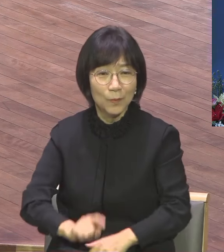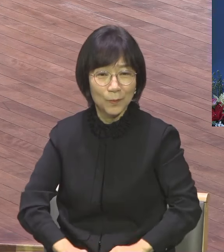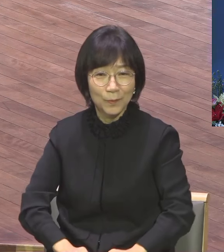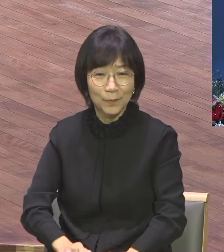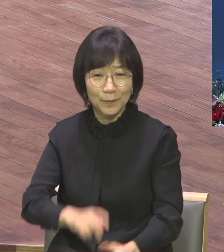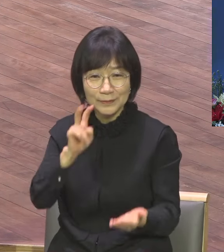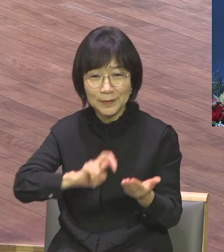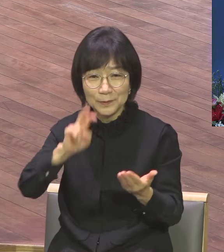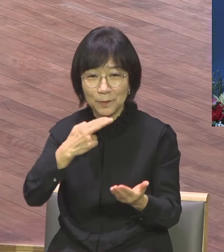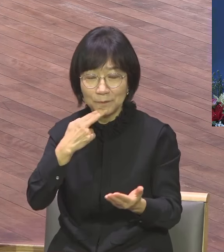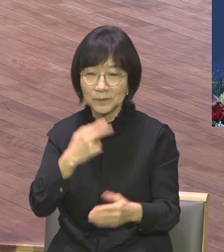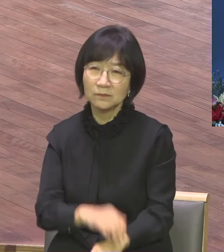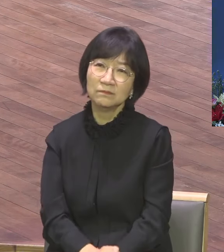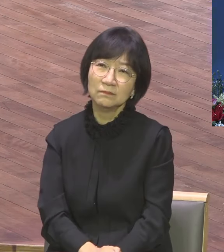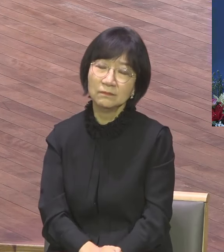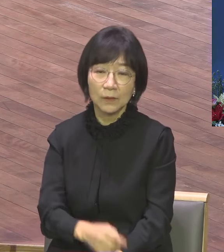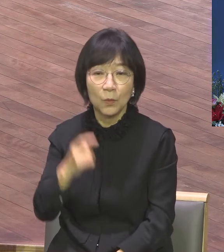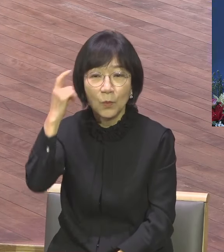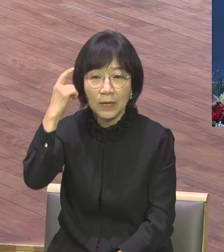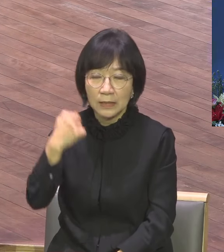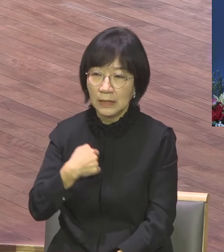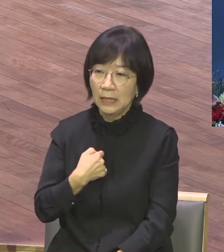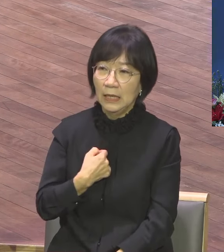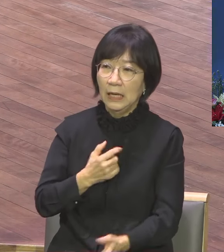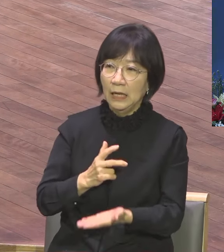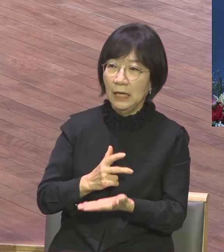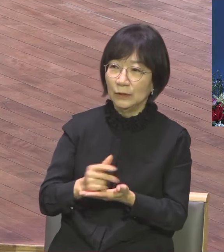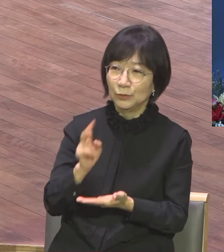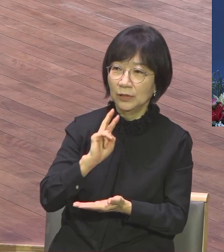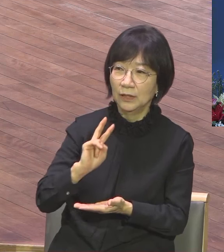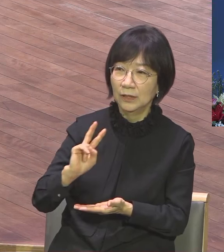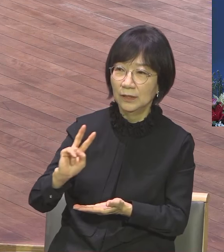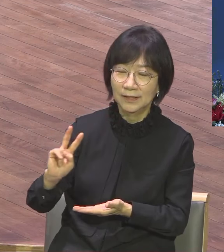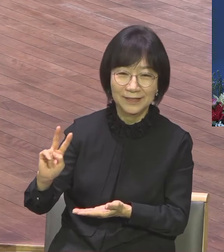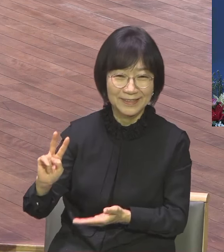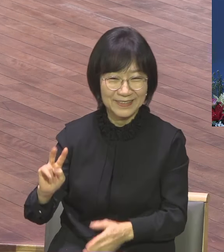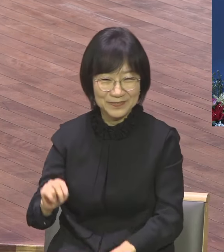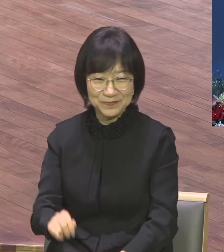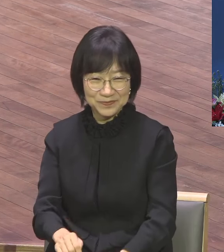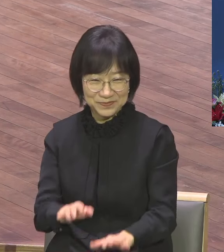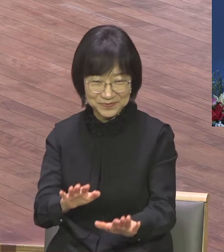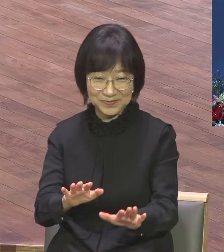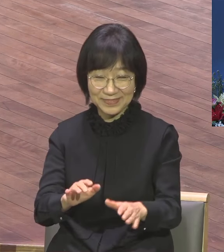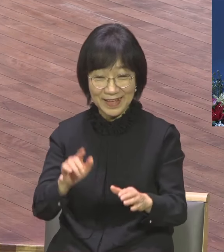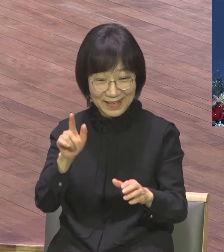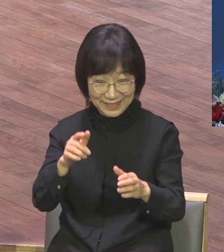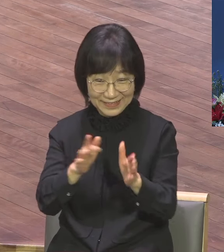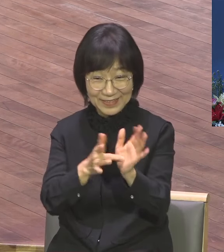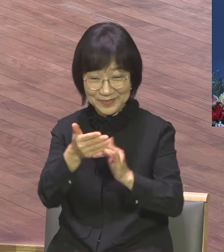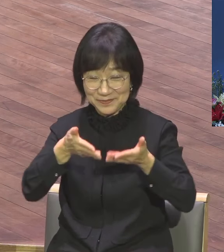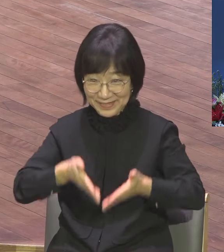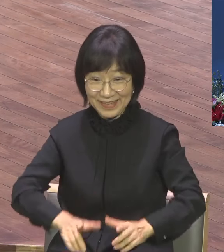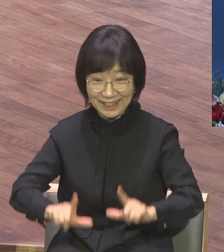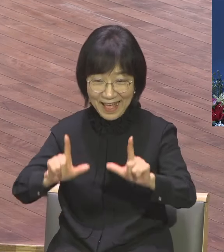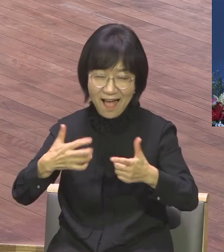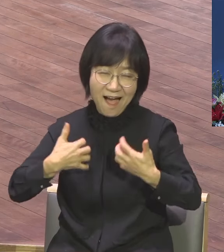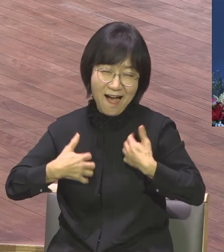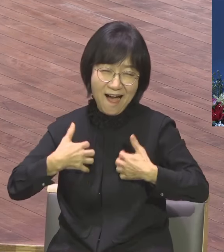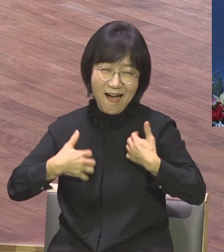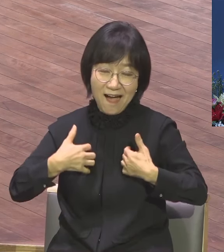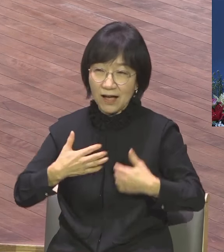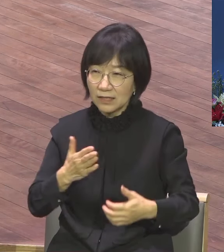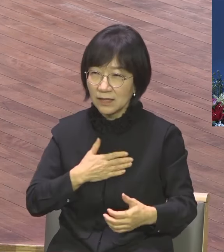멍하게 앉아있어요. 주여. 그러니까 이 성탄의 기쁨이 영원히 업돼가지고 야